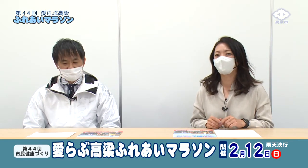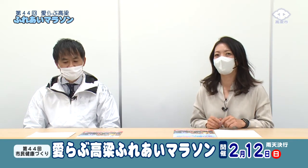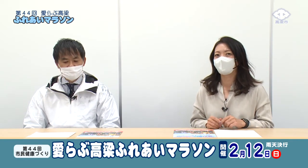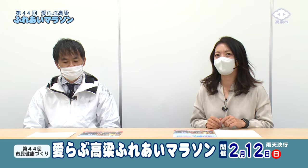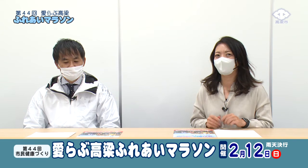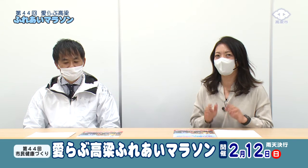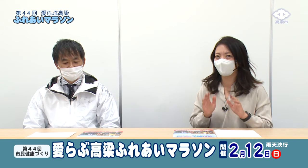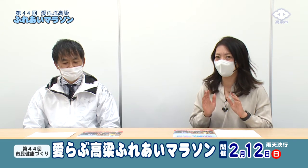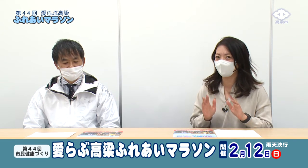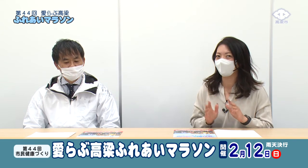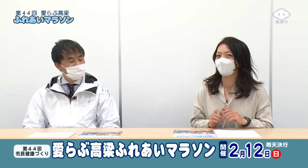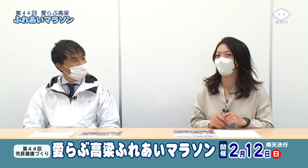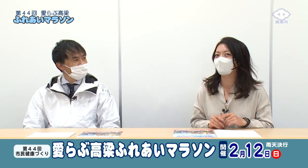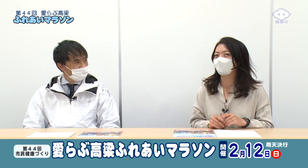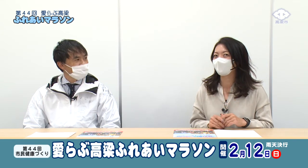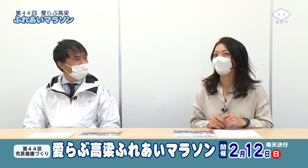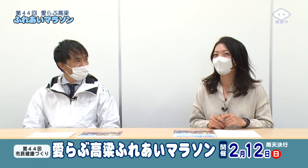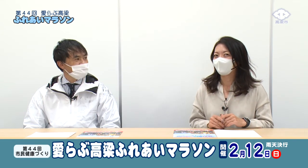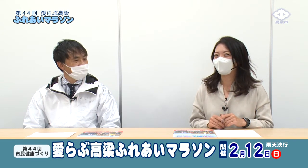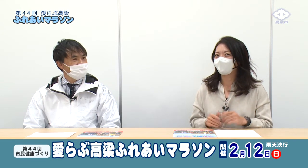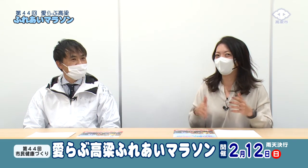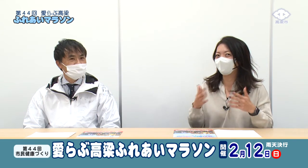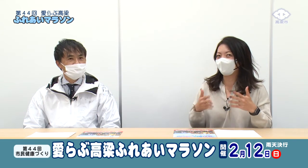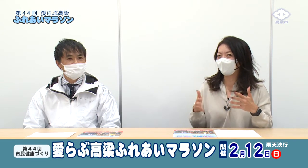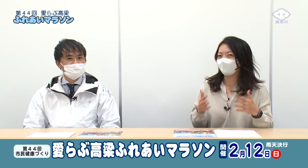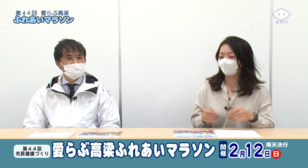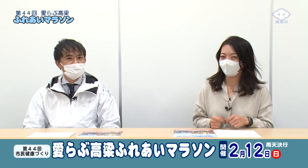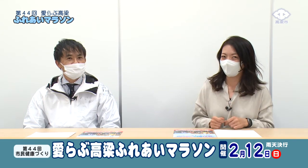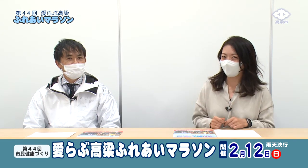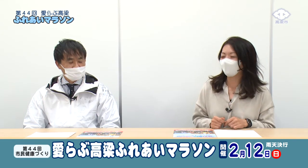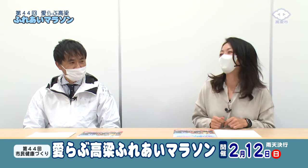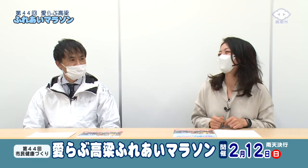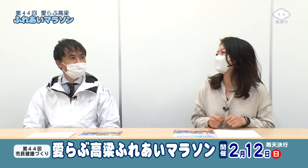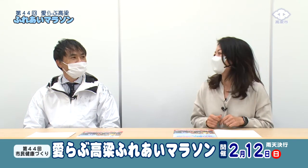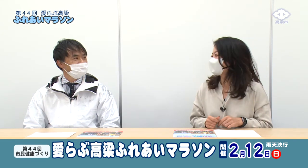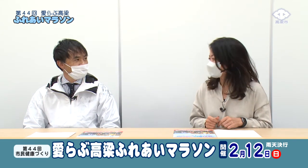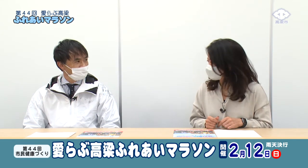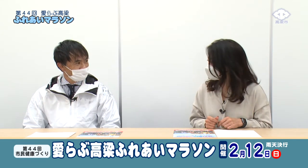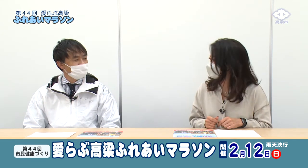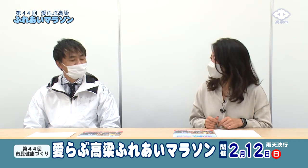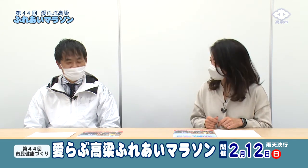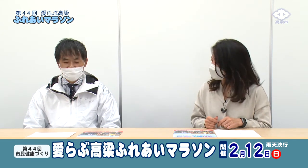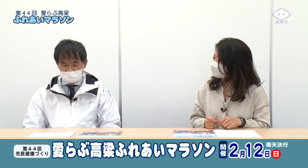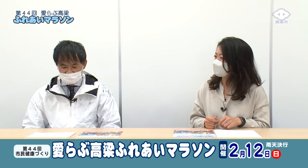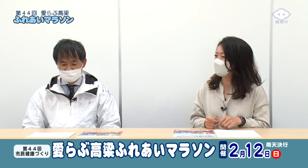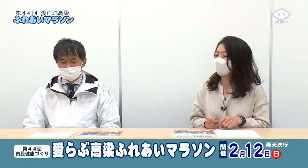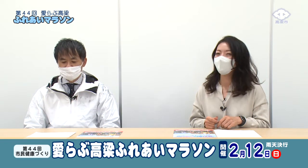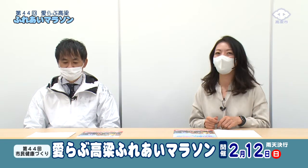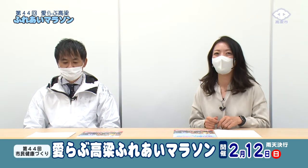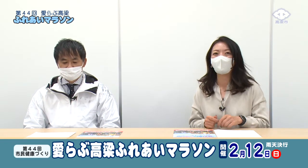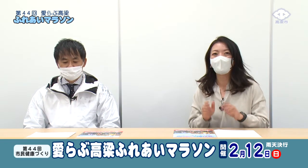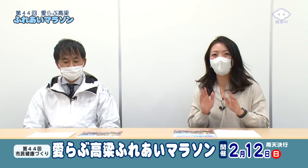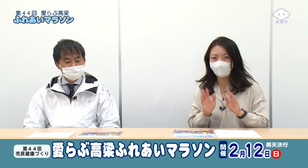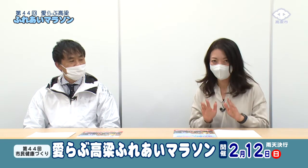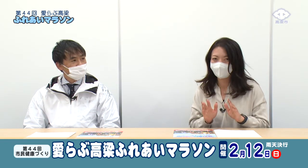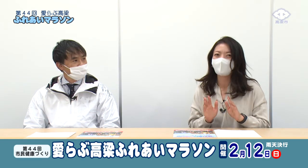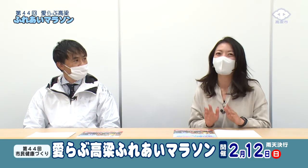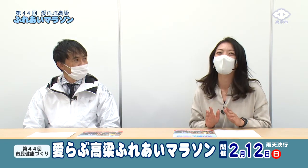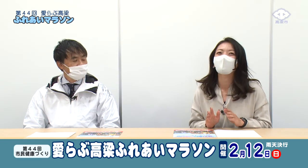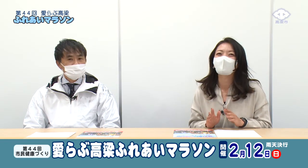こう今年こそはと思ってね準備していらっしゃる方も多いんじゃないでしょうか。 は い、 そうですね、 はいはい、ということででは詳しく大会のことを教え